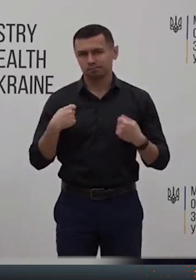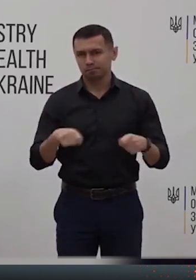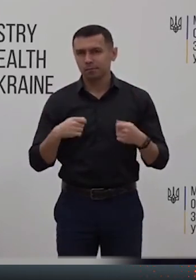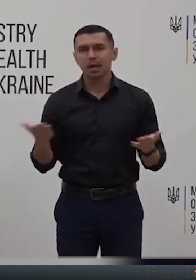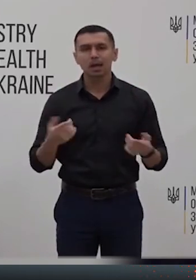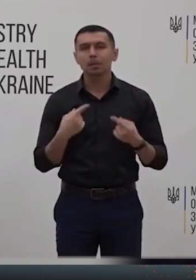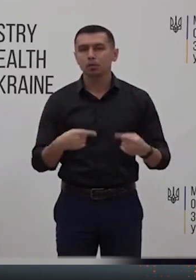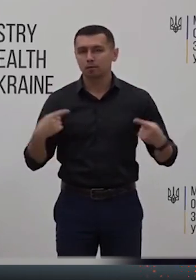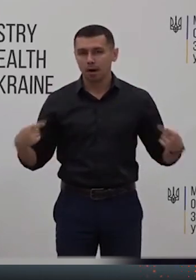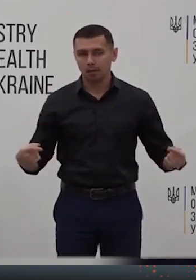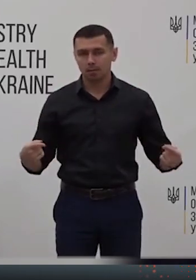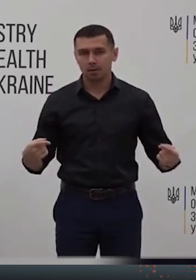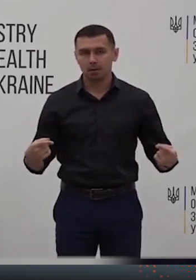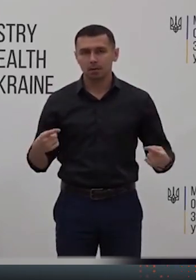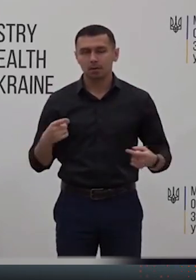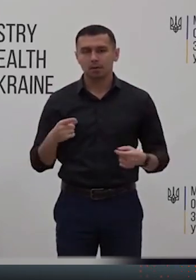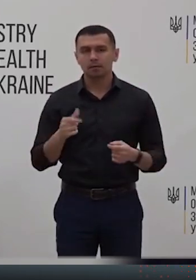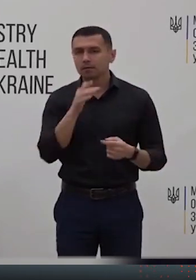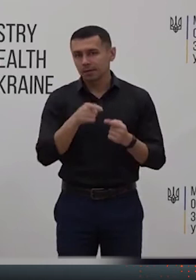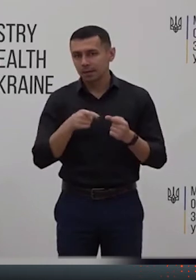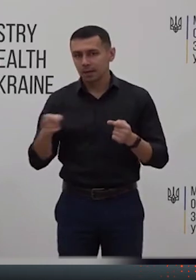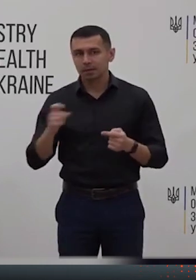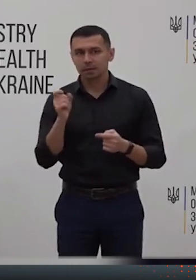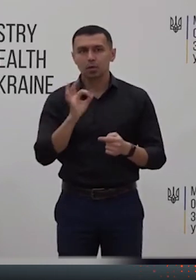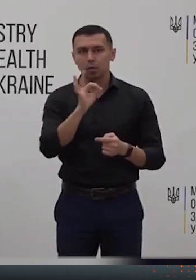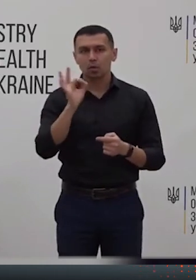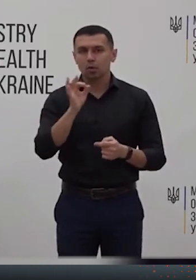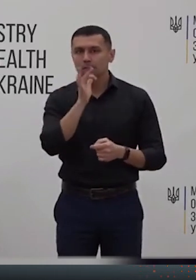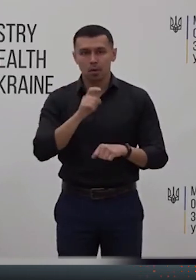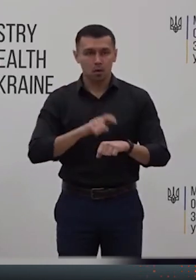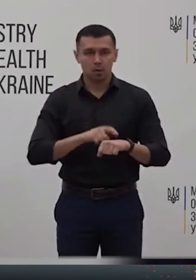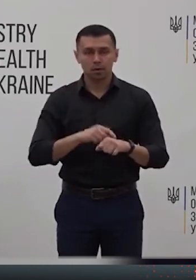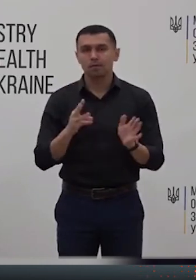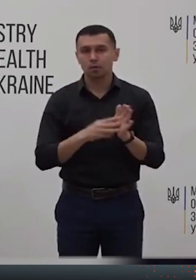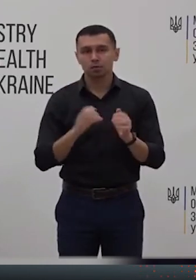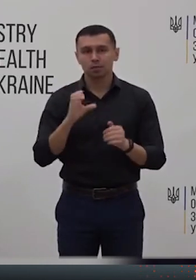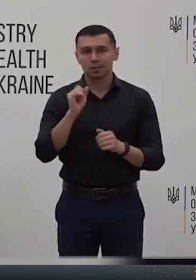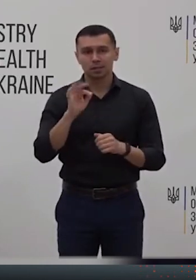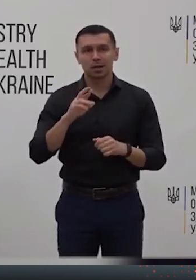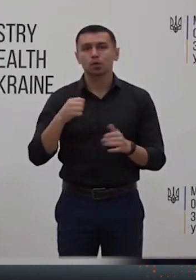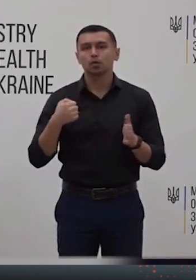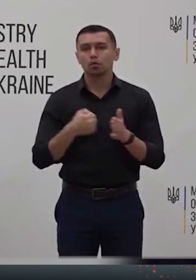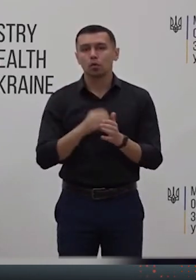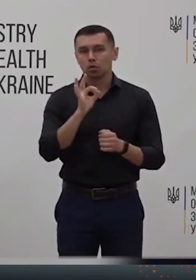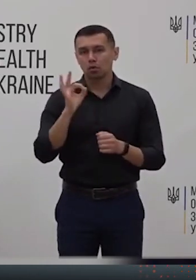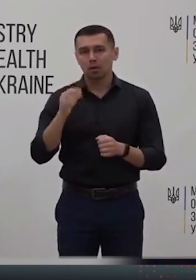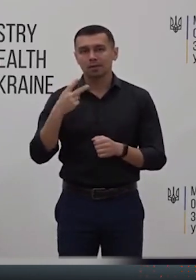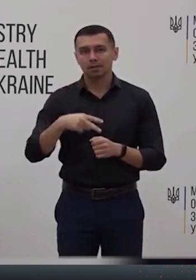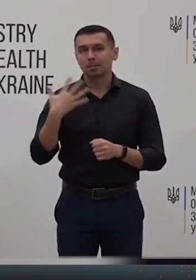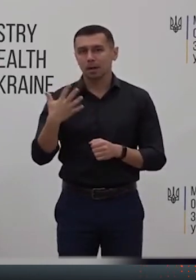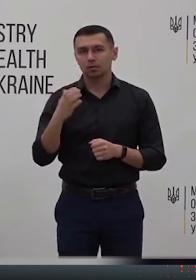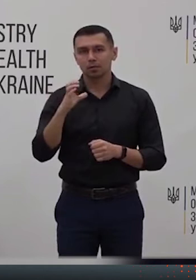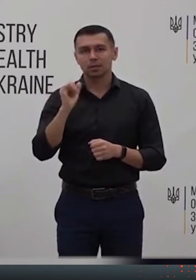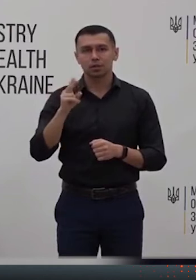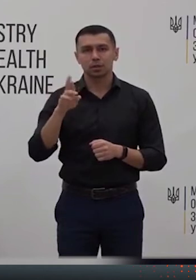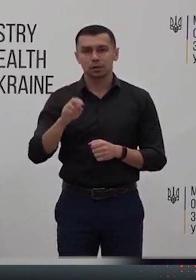торгувати, якими товарами в термін з 0 годин 8 січня до 0 годин